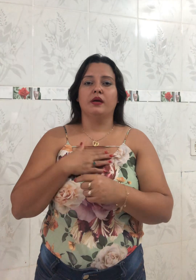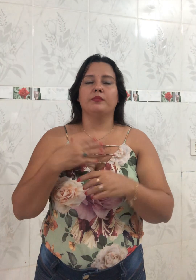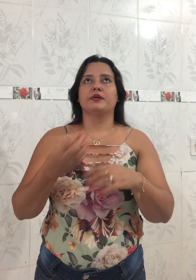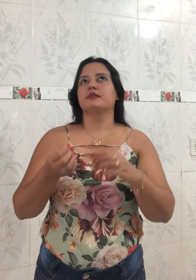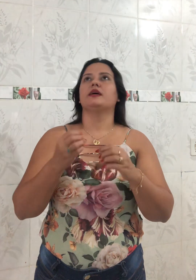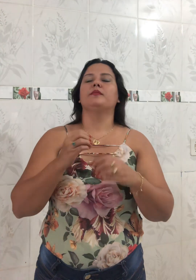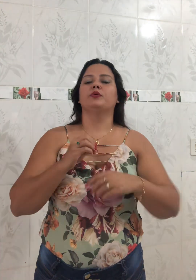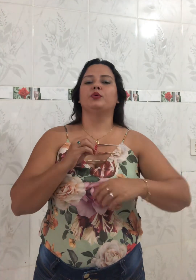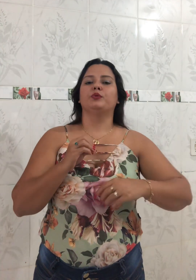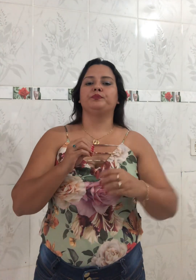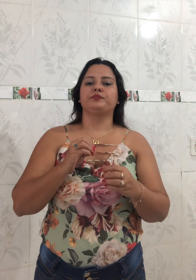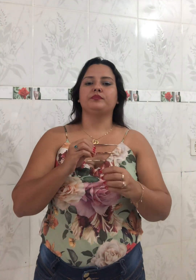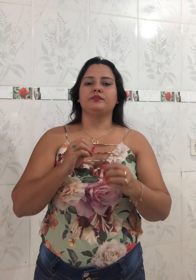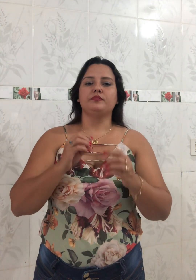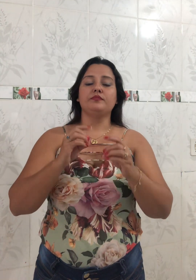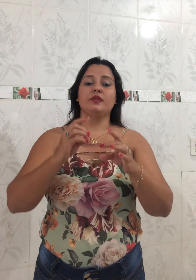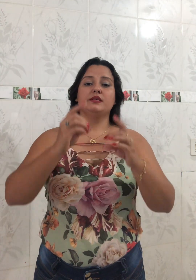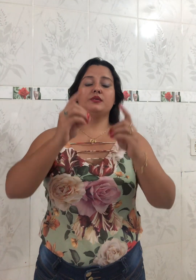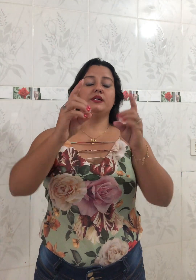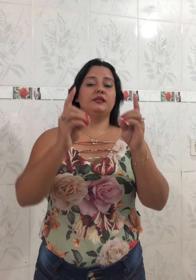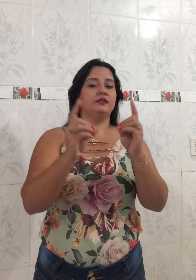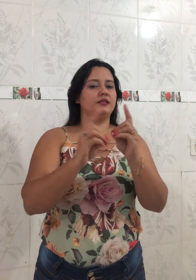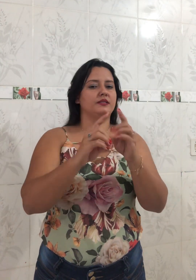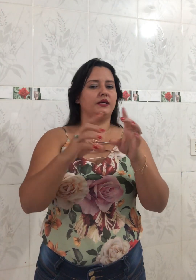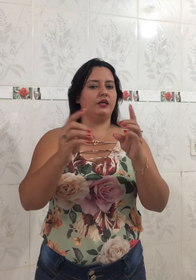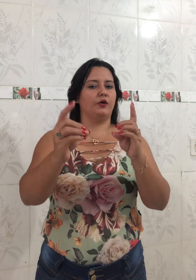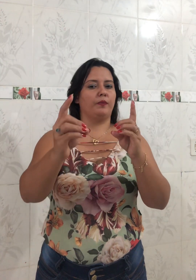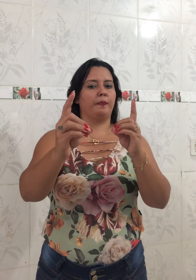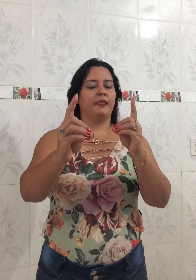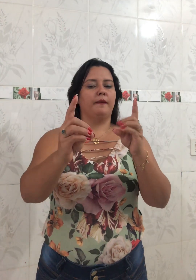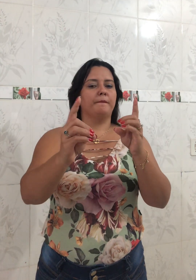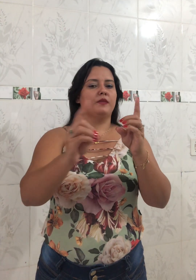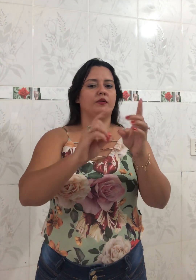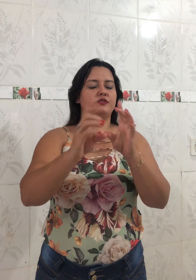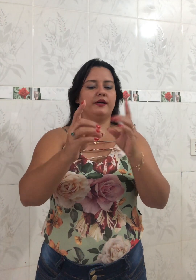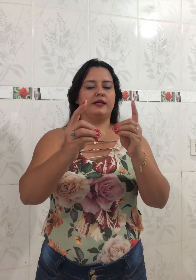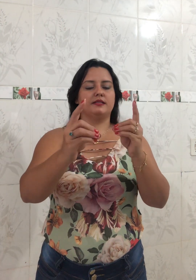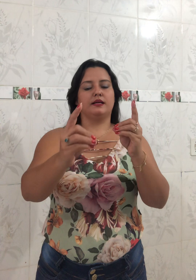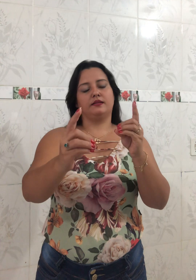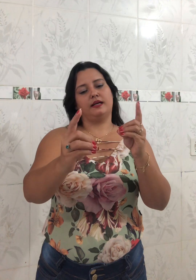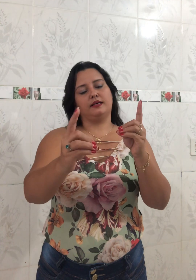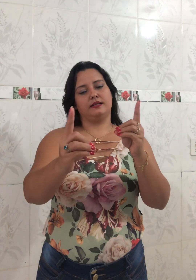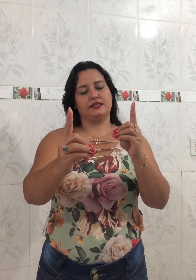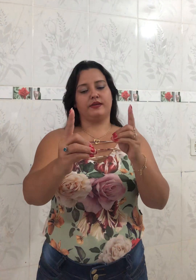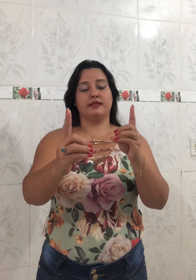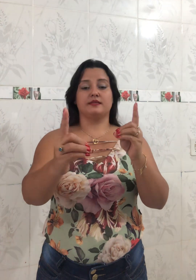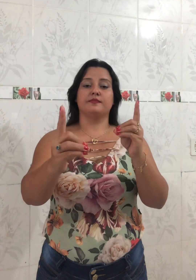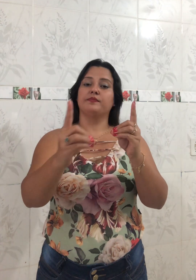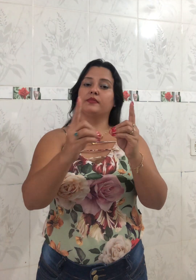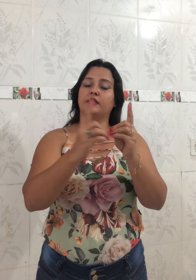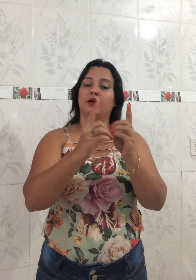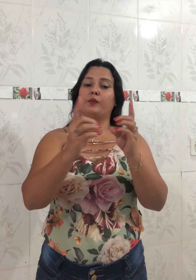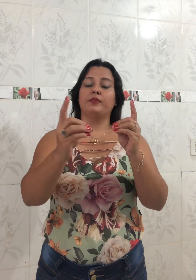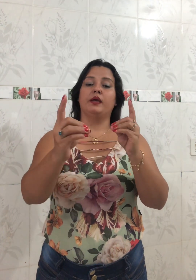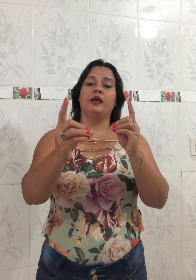por exemplo, se eu queria dizer aqui, ó, a diferença das frases. Então,